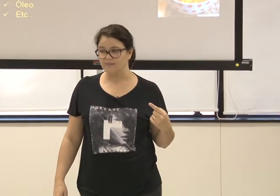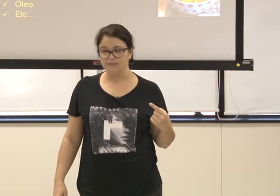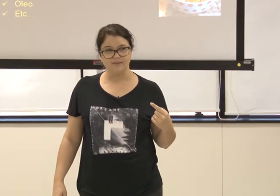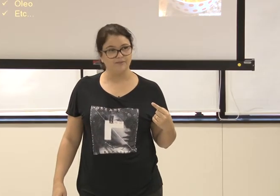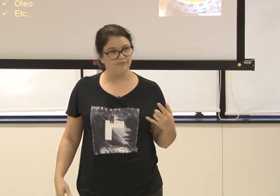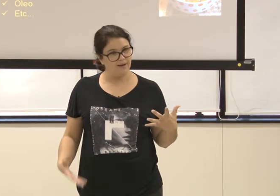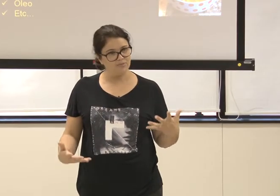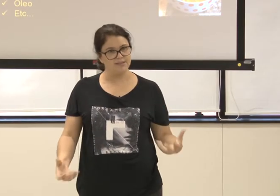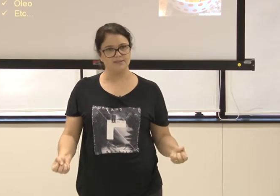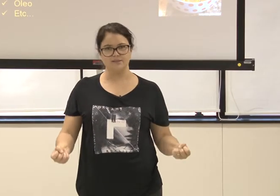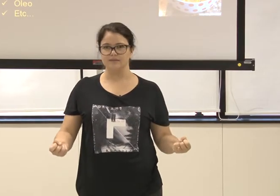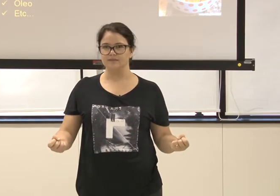Vamos?